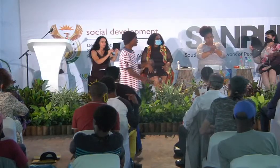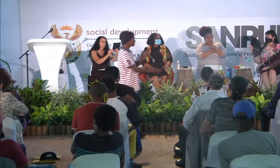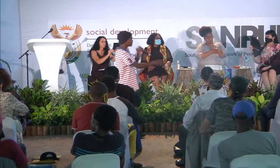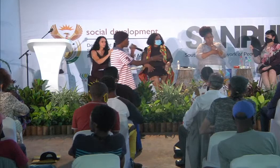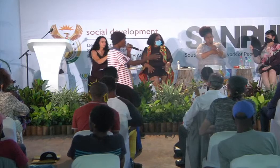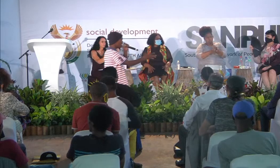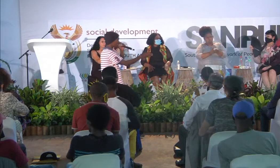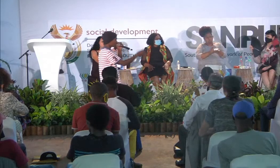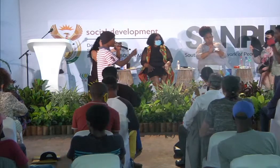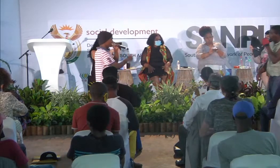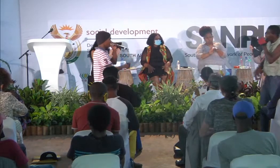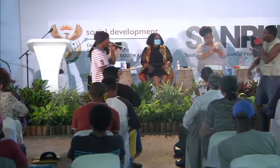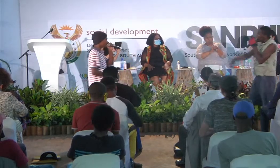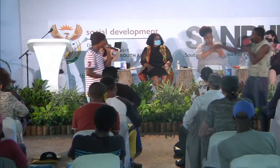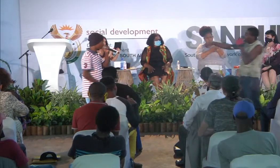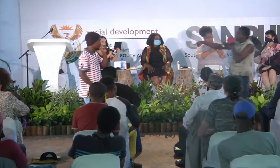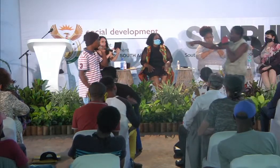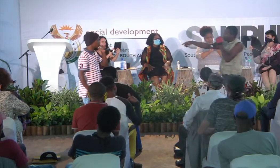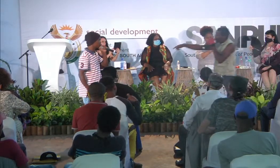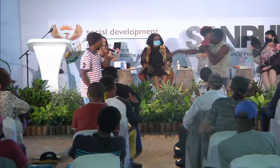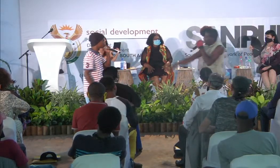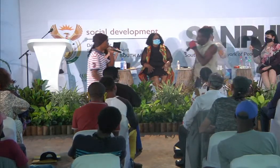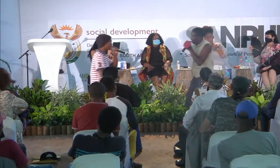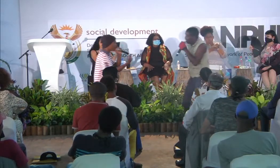kanjani mase